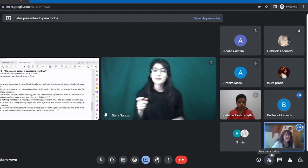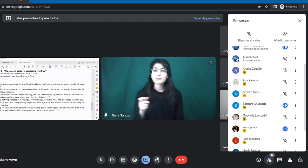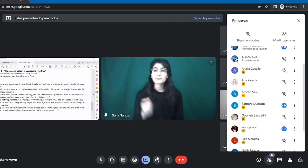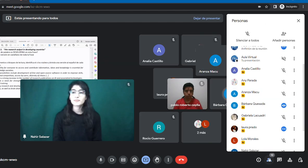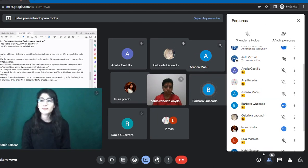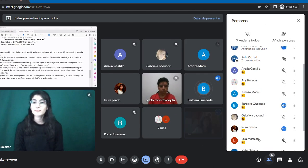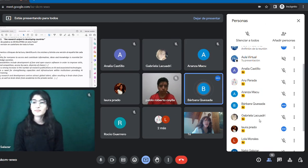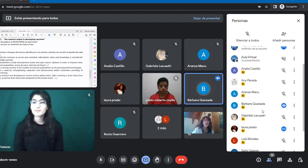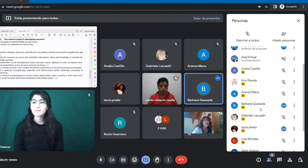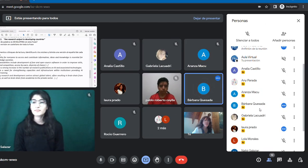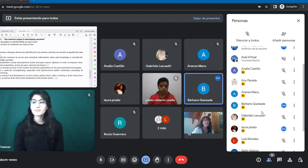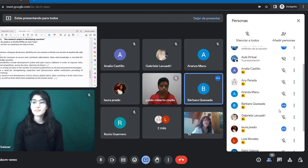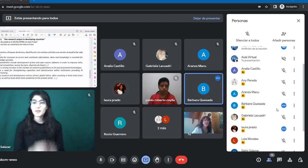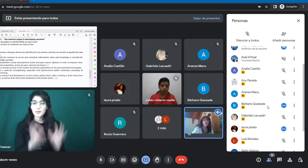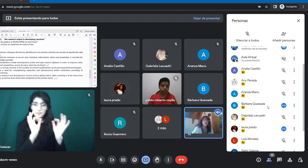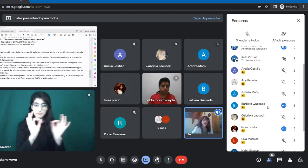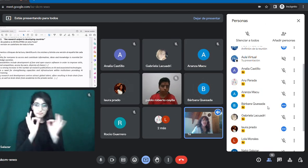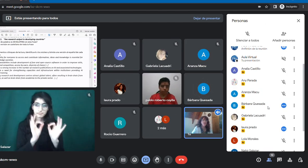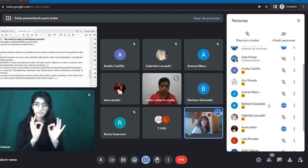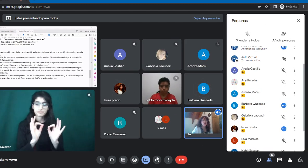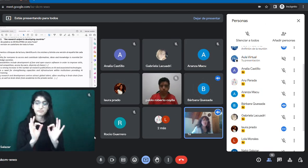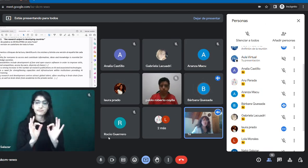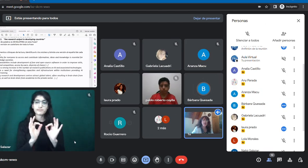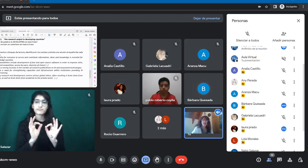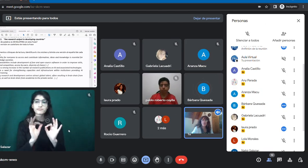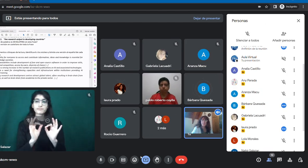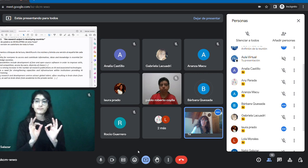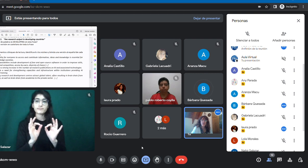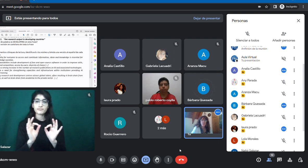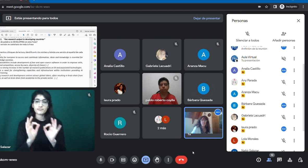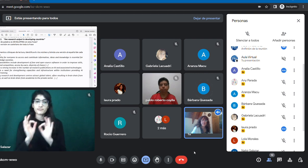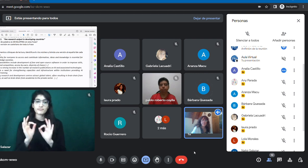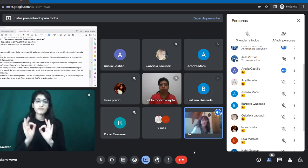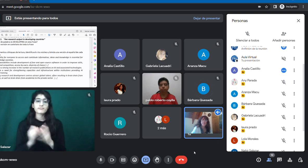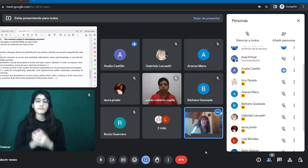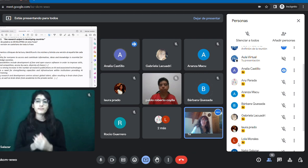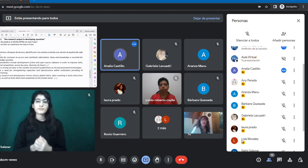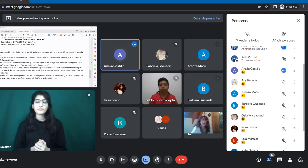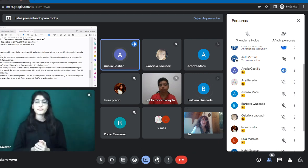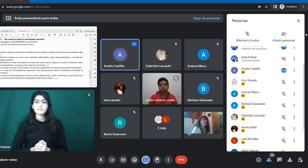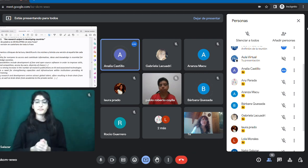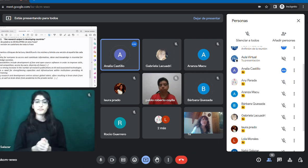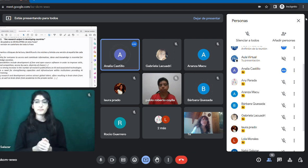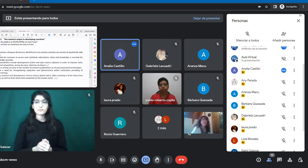Sí, profe, ya está. ¿Ya están todas? Rocío, sí. Ani. Bien. Bien.